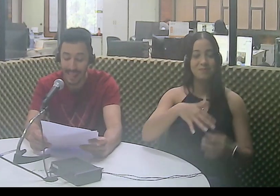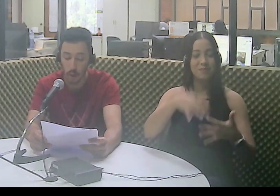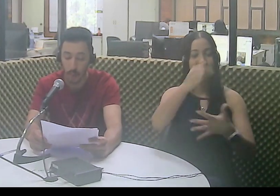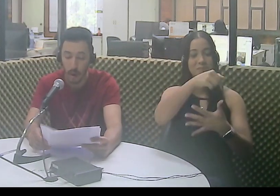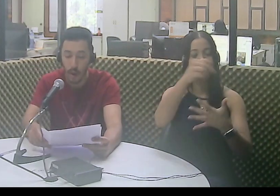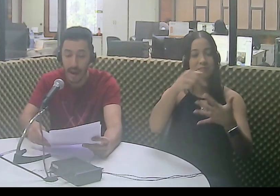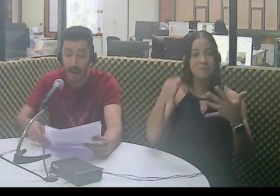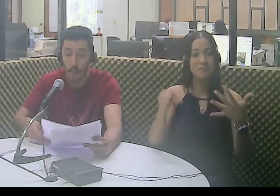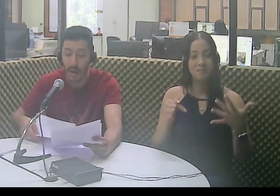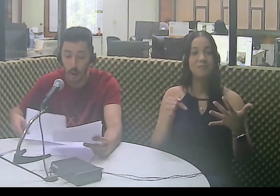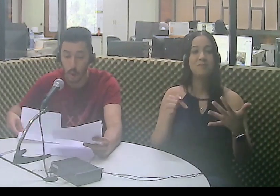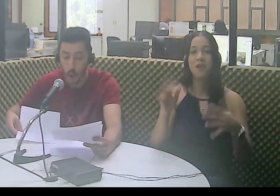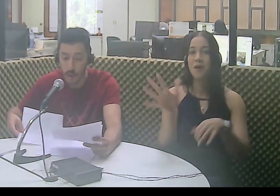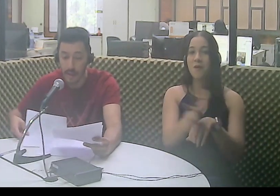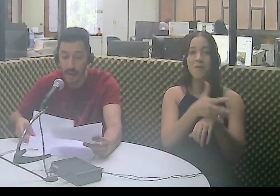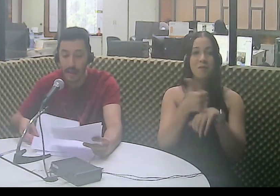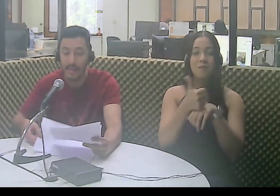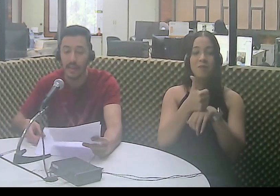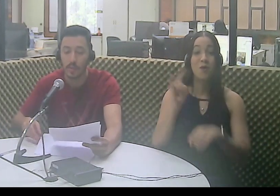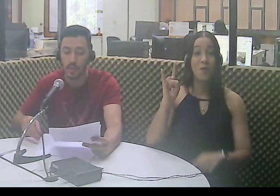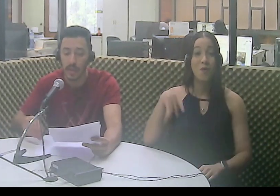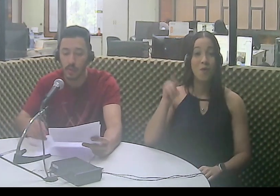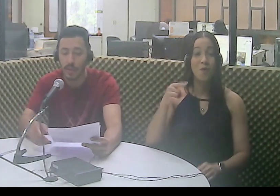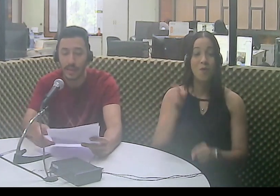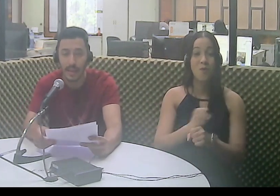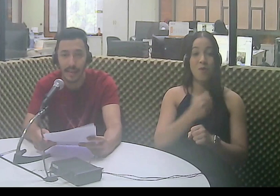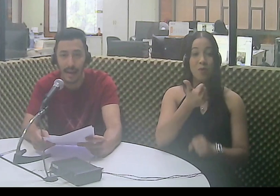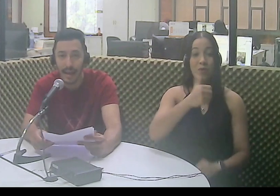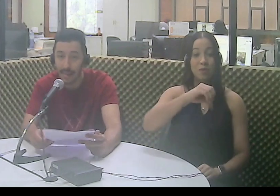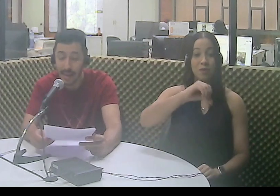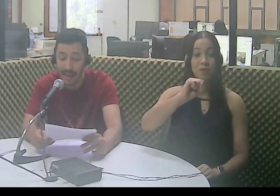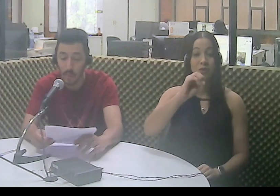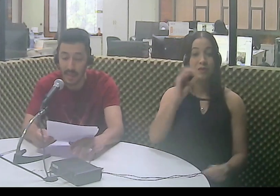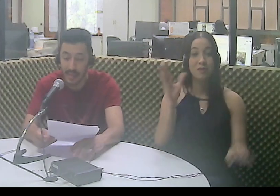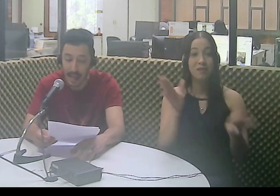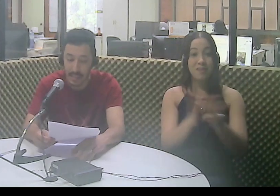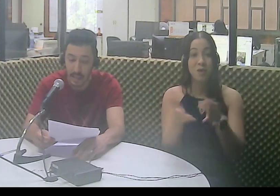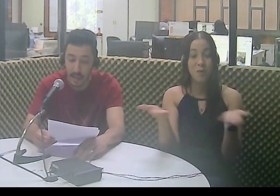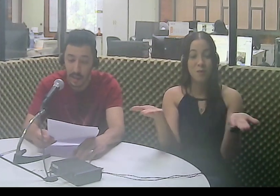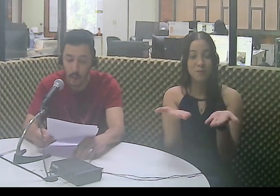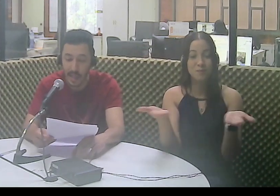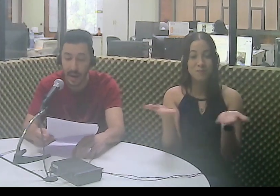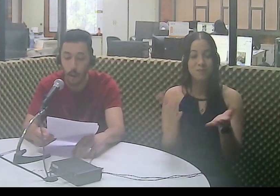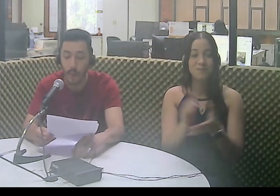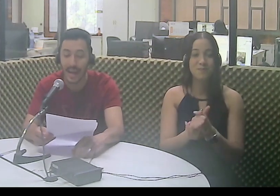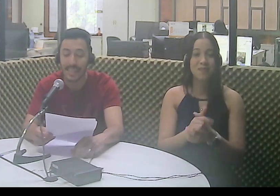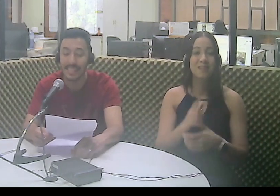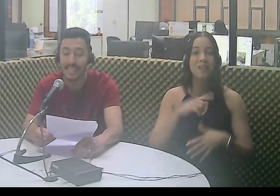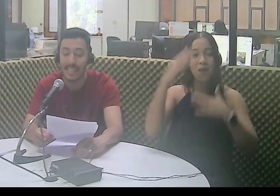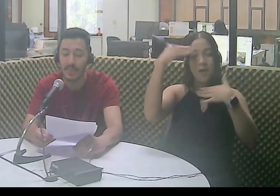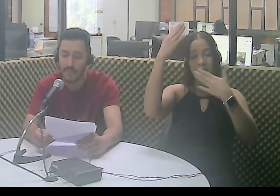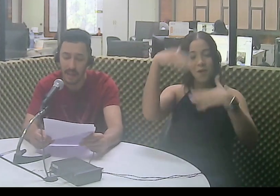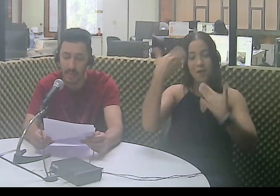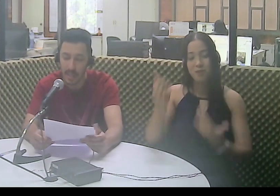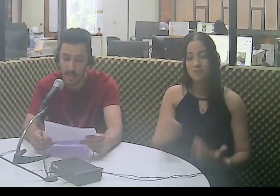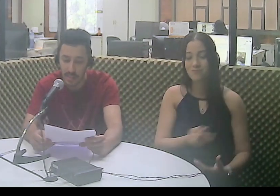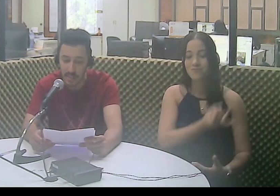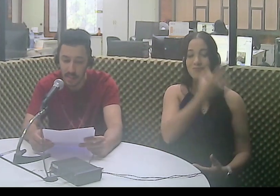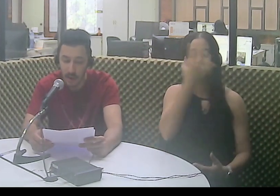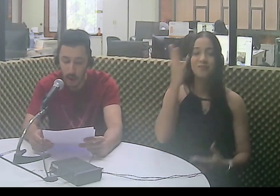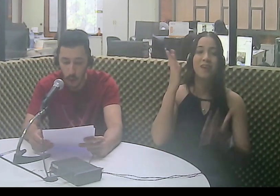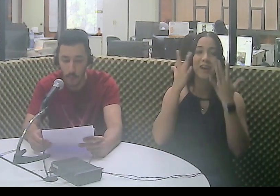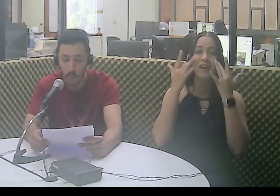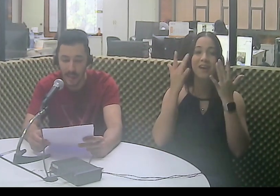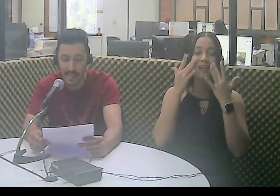a dedo percorrerá o melhor do rock, desde os anos 80 até a atualidade, e contará com homenagens a diversos